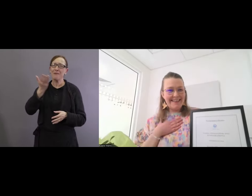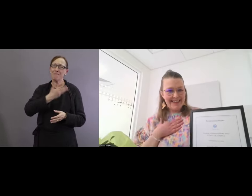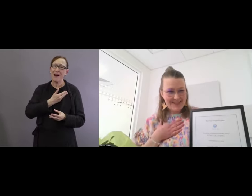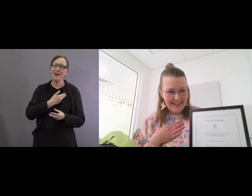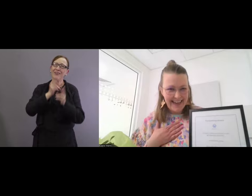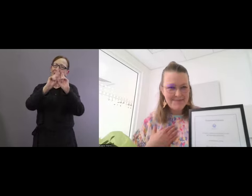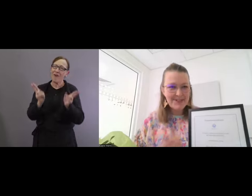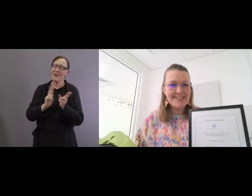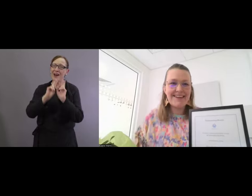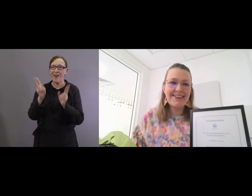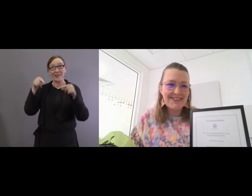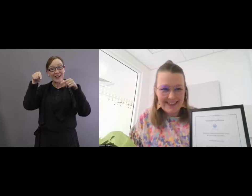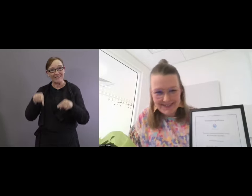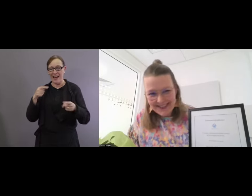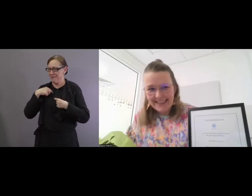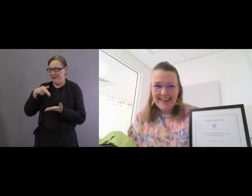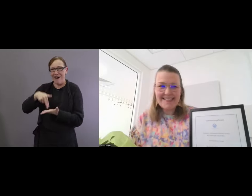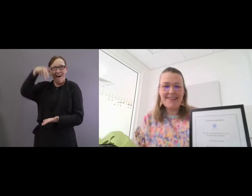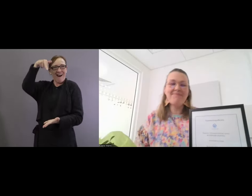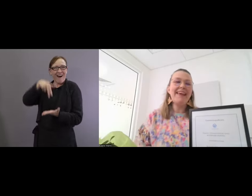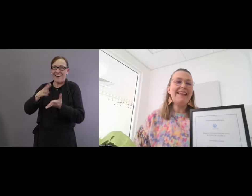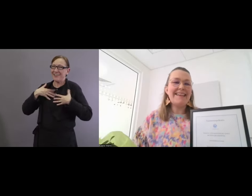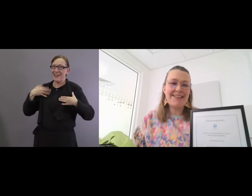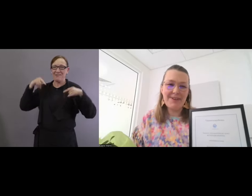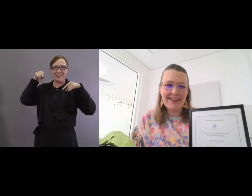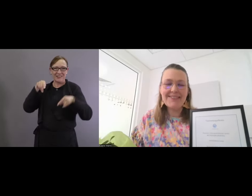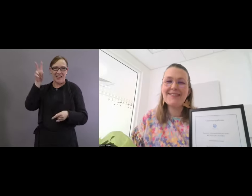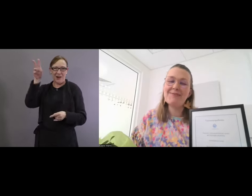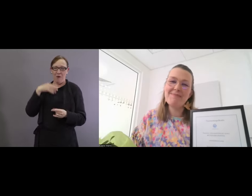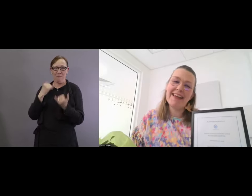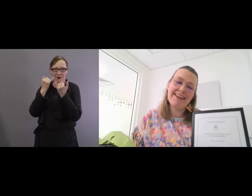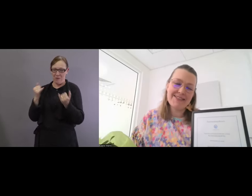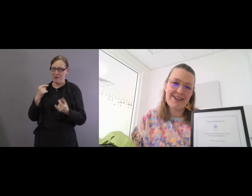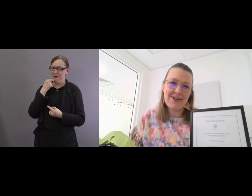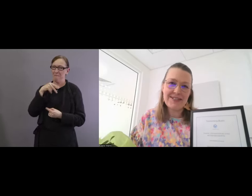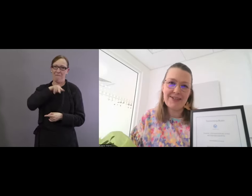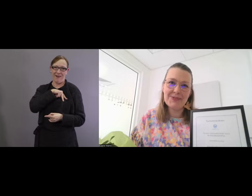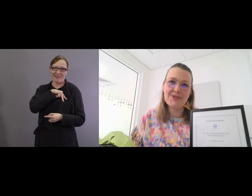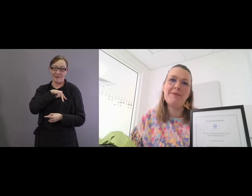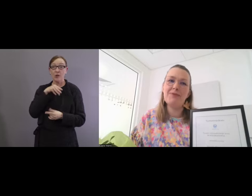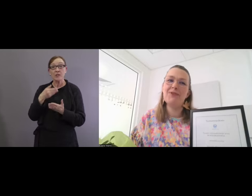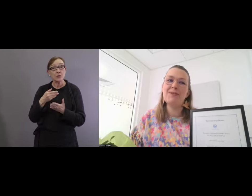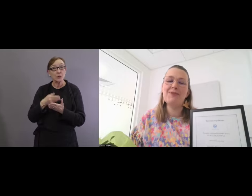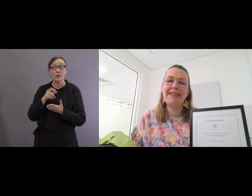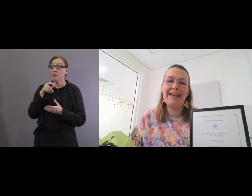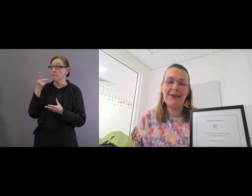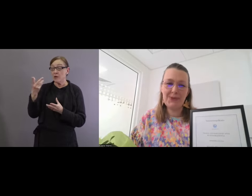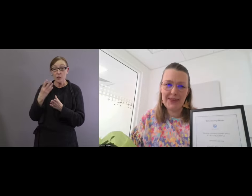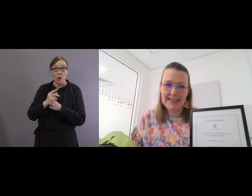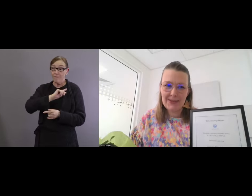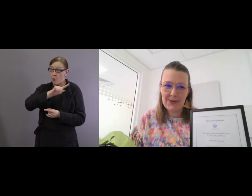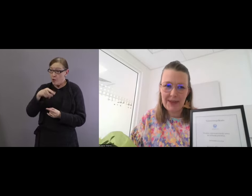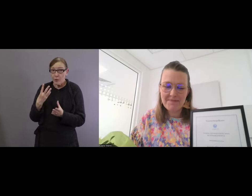myöskin. Täältä tietysti riemuissaan oltiin myöskin tästä palkinnosta, kun Mikelin kanssa ollaan saatu useampi vuosi myös